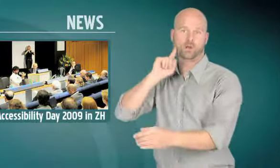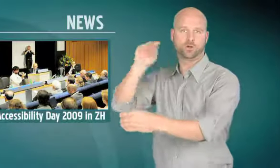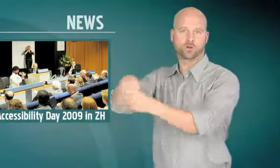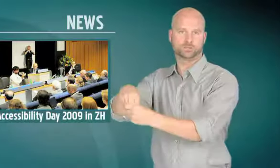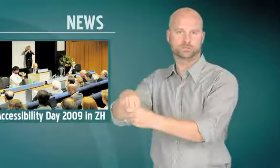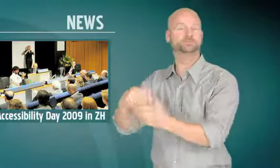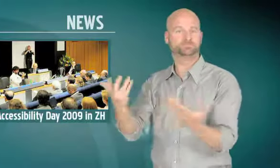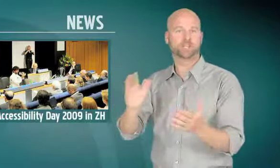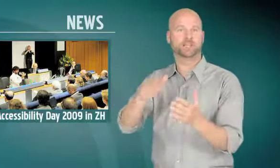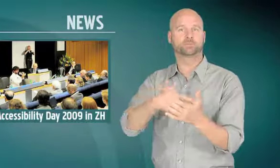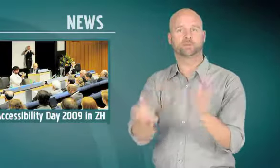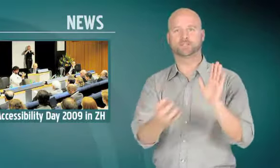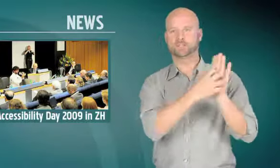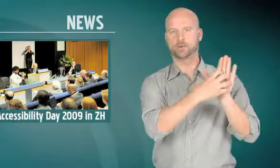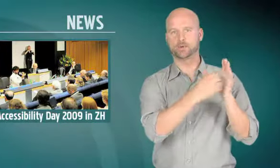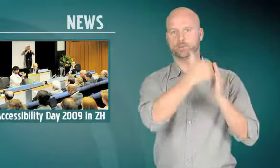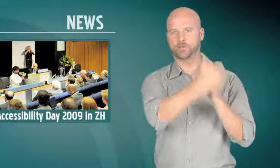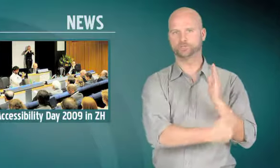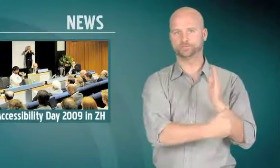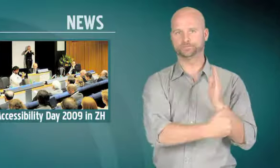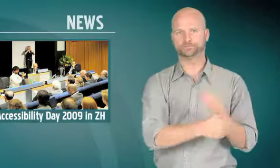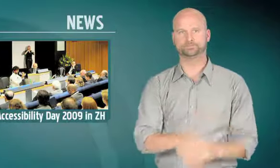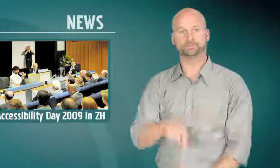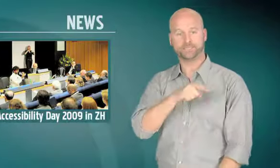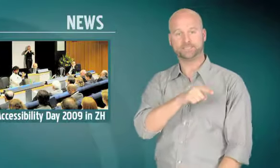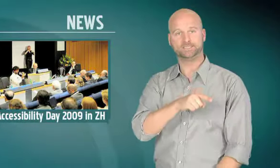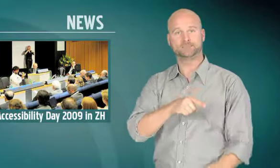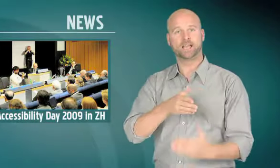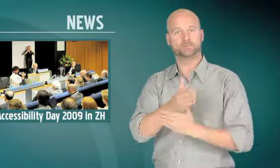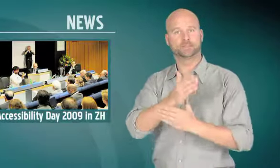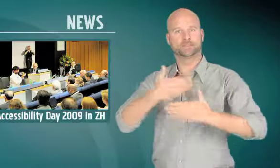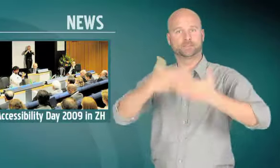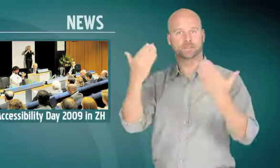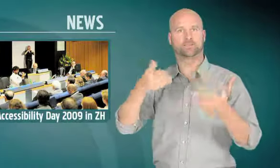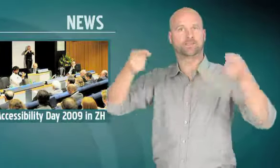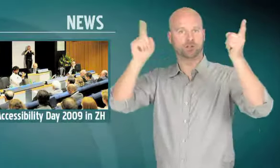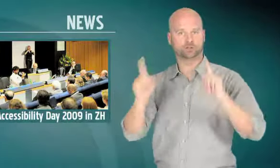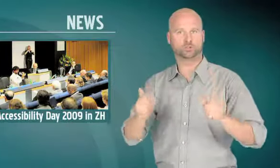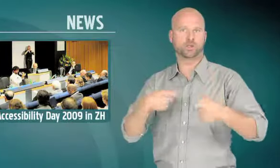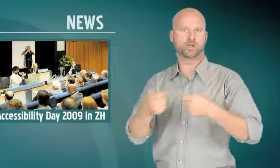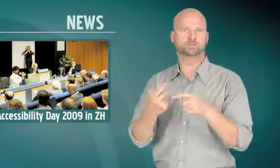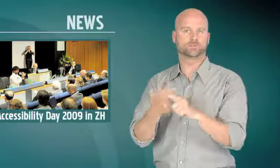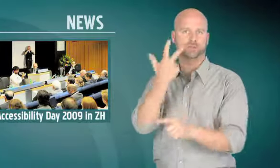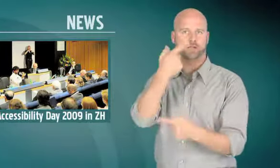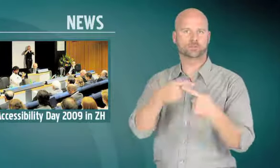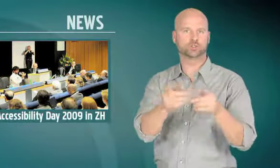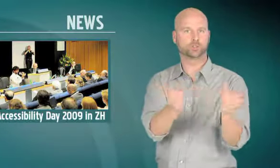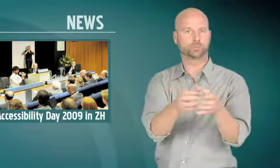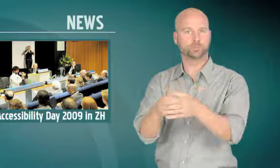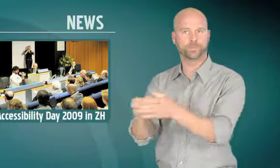Gehörlosen zählen auch die Gebärdensprachvideos auf den Homepage dazu. Der Accessibility Day ist eine Veranstaltung der Stiftung